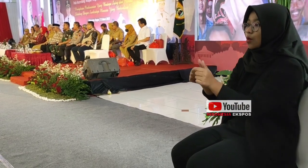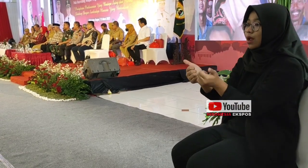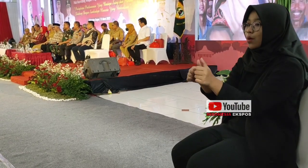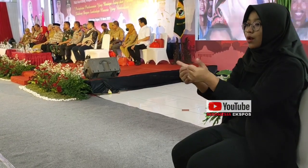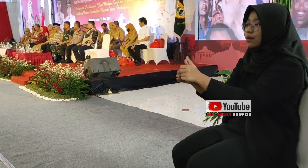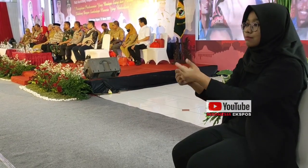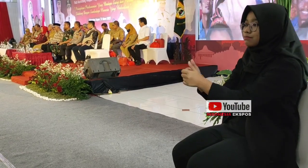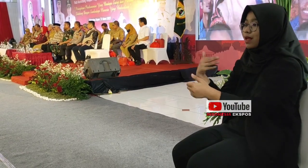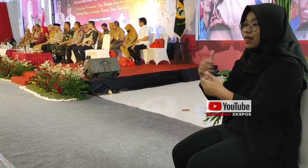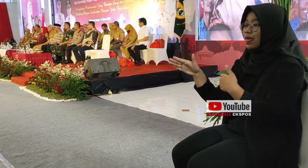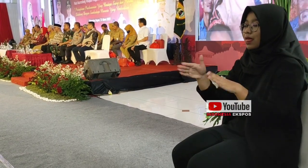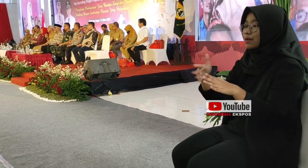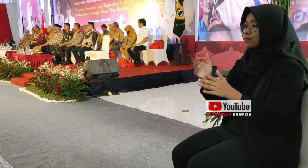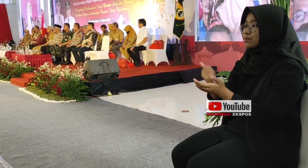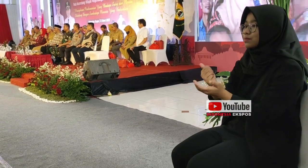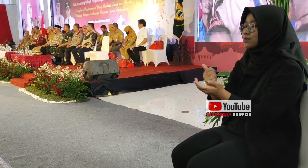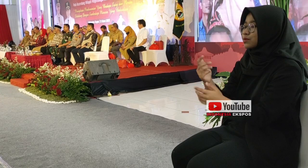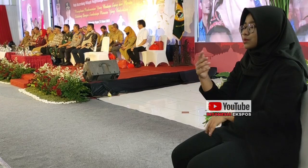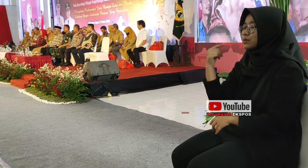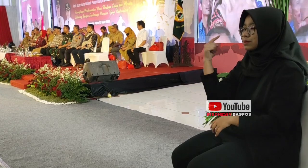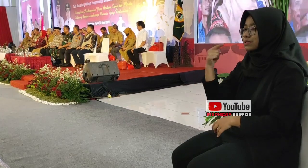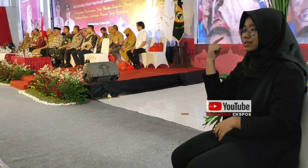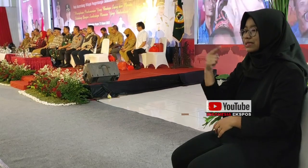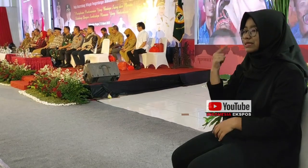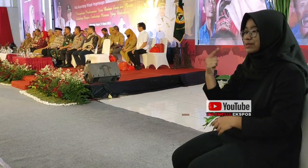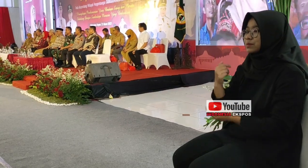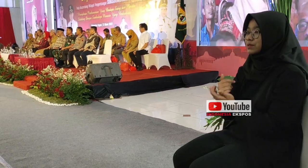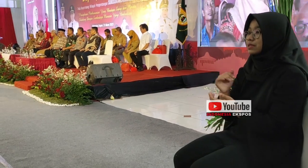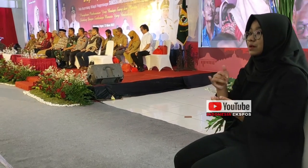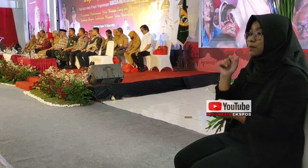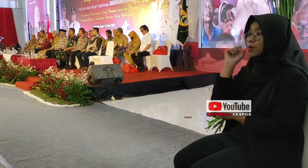Jadi untuk perempuan di Ngerombo memang seharusnya harus